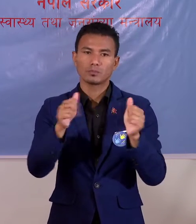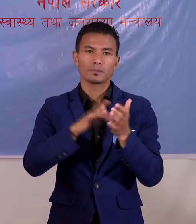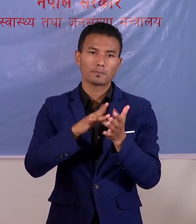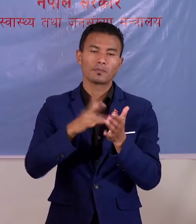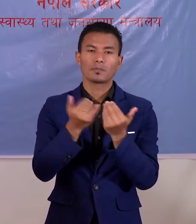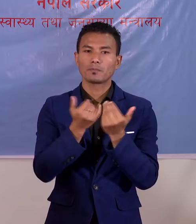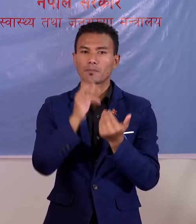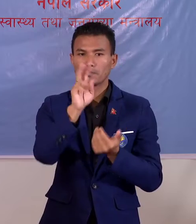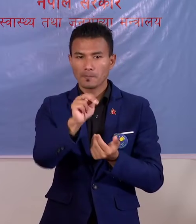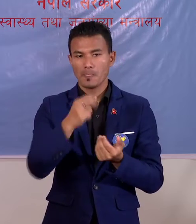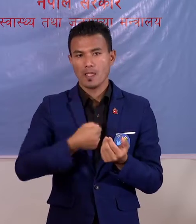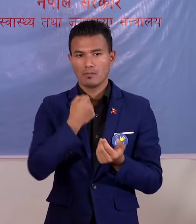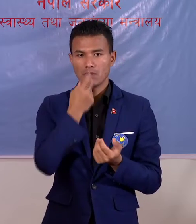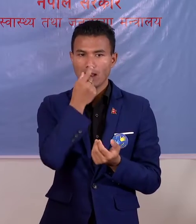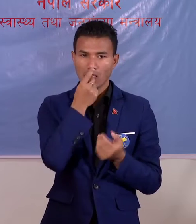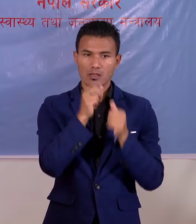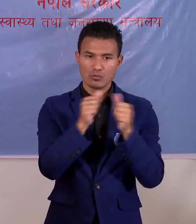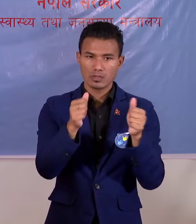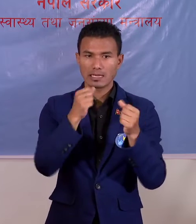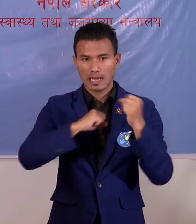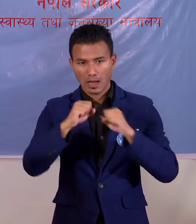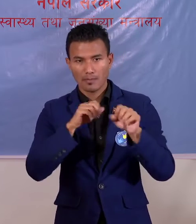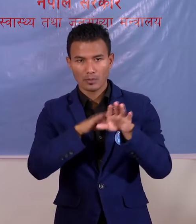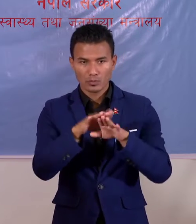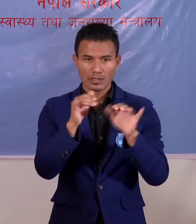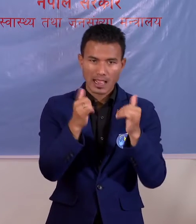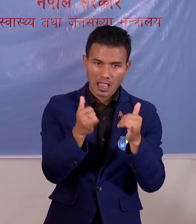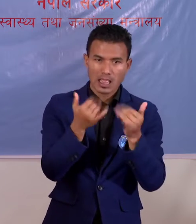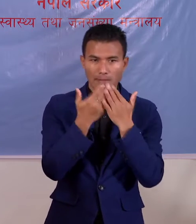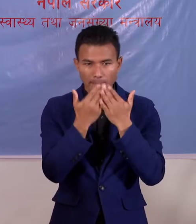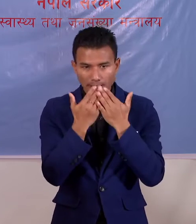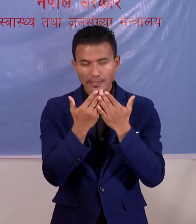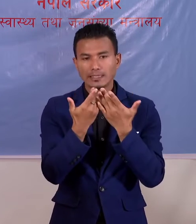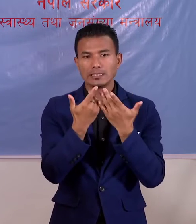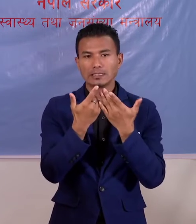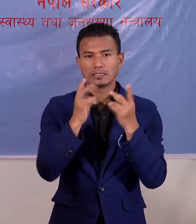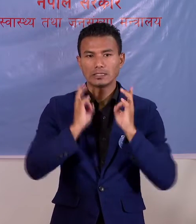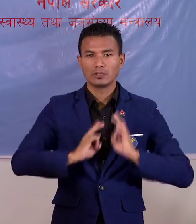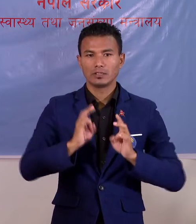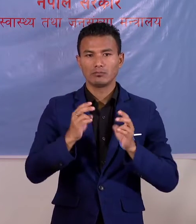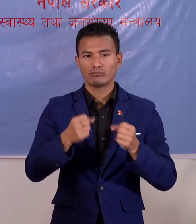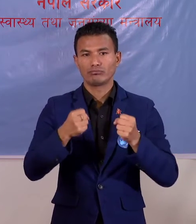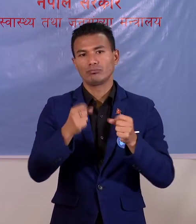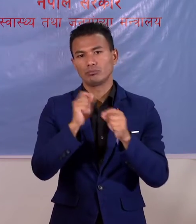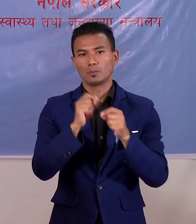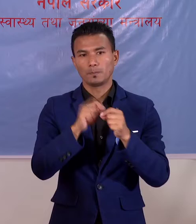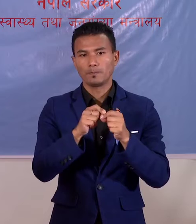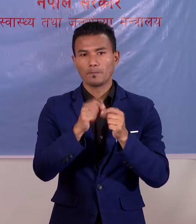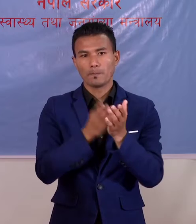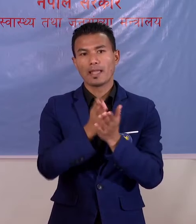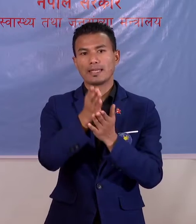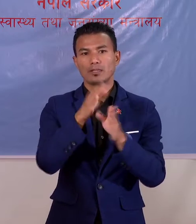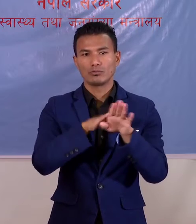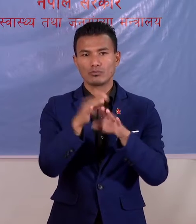व्यायामहरू, आफूलाई मन आनन्द हुने खालका क्रियाकलाप, खेल्ने कुरा, पढ्ने कुरा, शरीर स्फूर्त रहने किसिमका